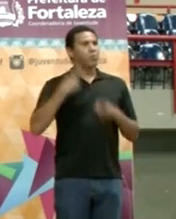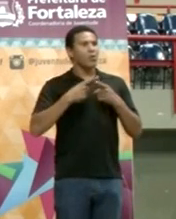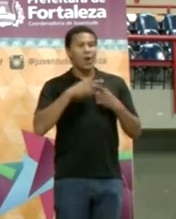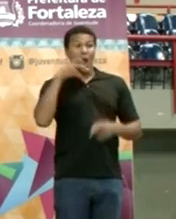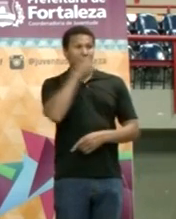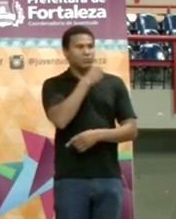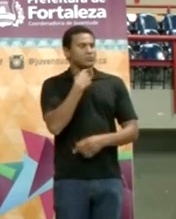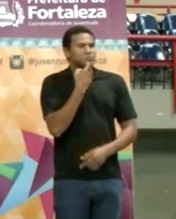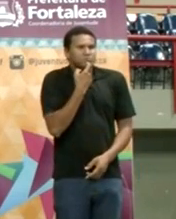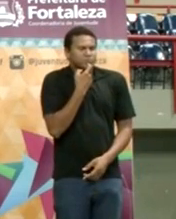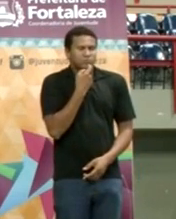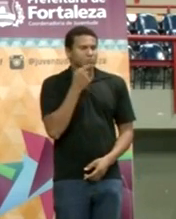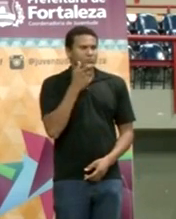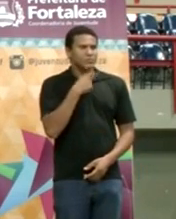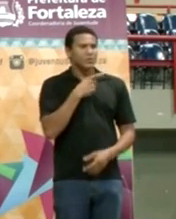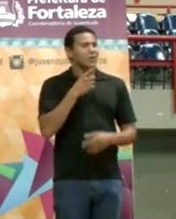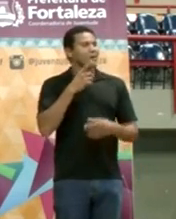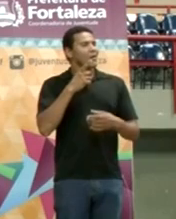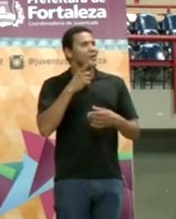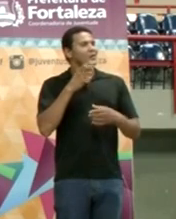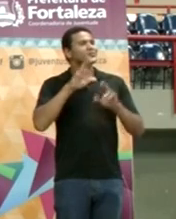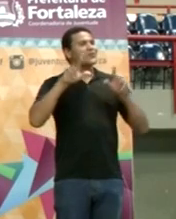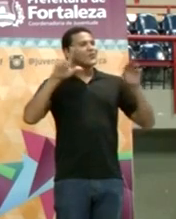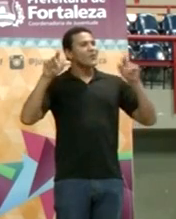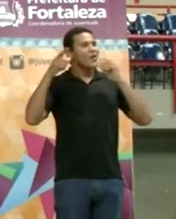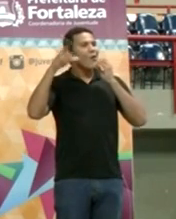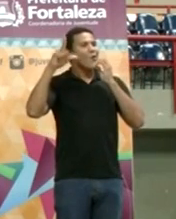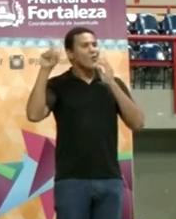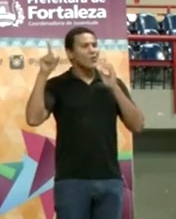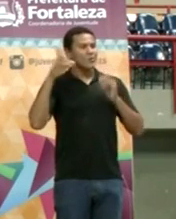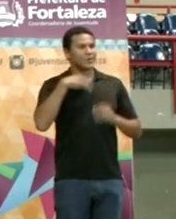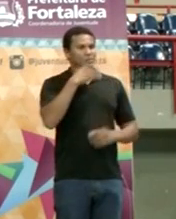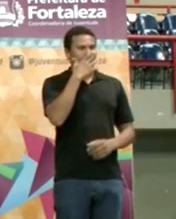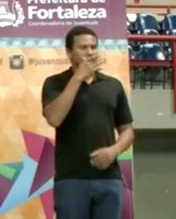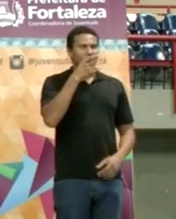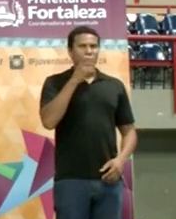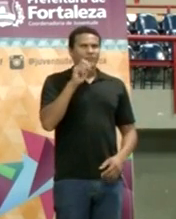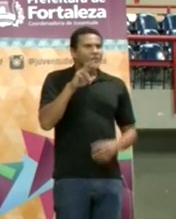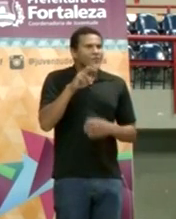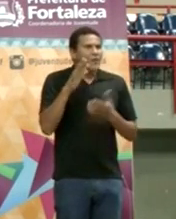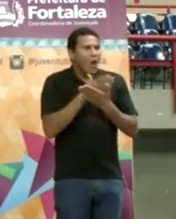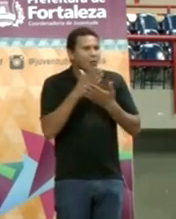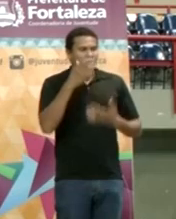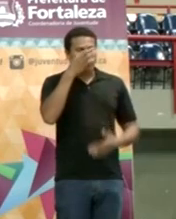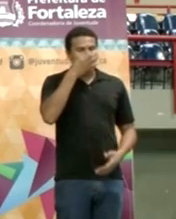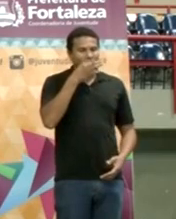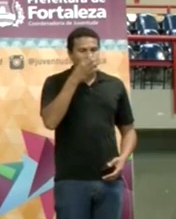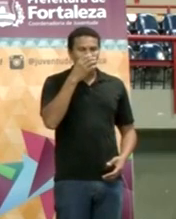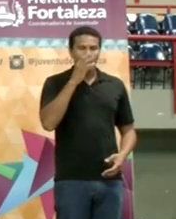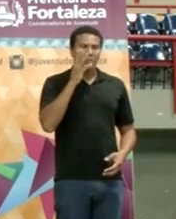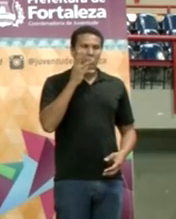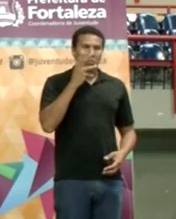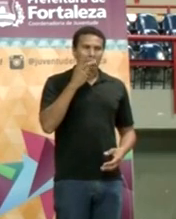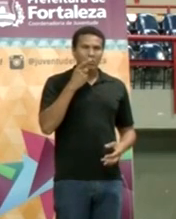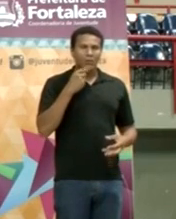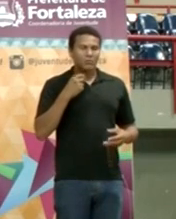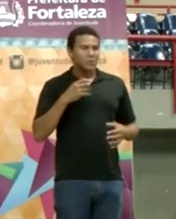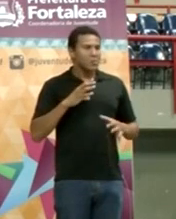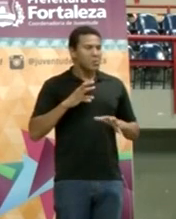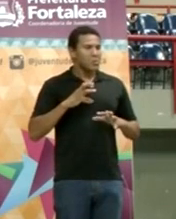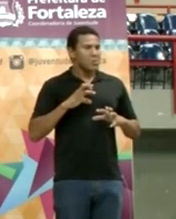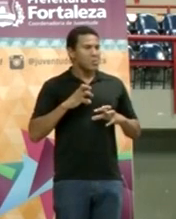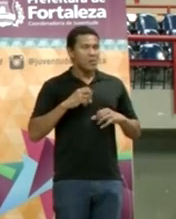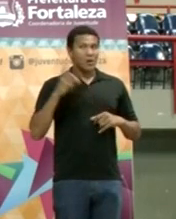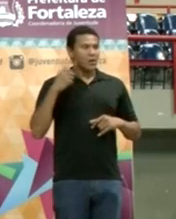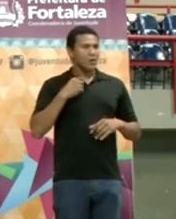É diferente de outros vírus que você vai percebendo as falências, mas ele vai, entendeu? Tomando conta do corpo do indivíduo, mas de forma